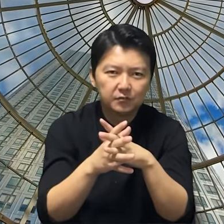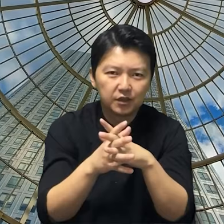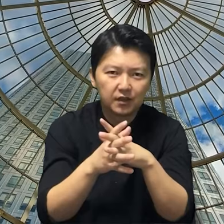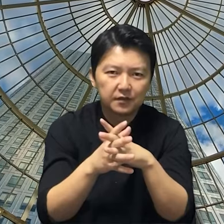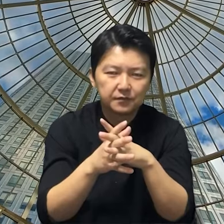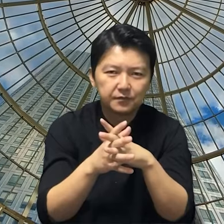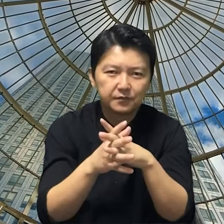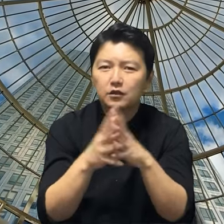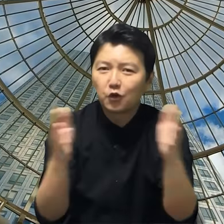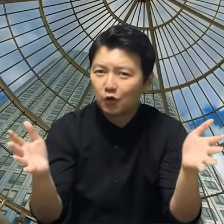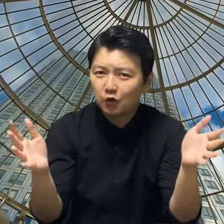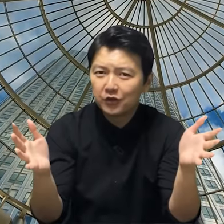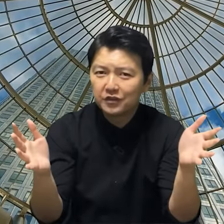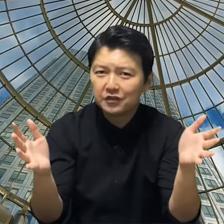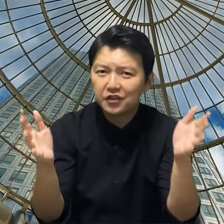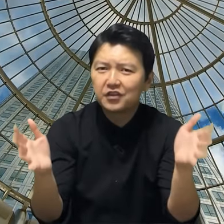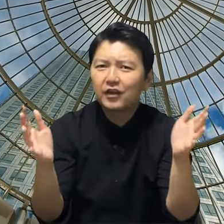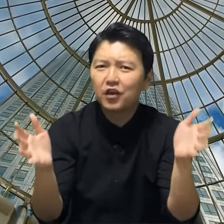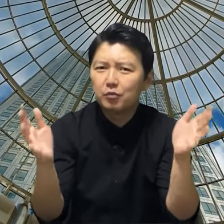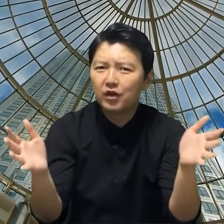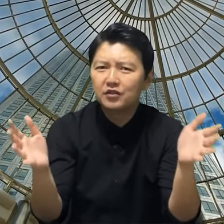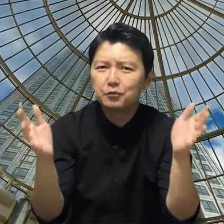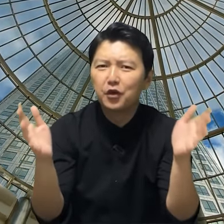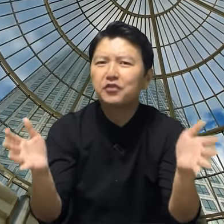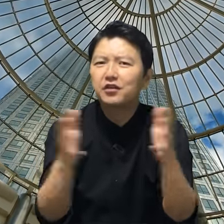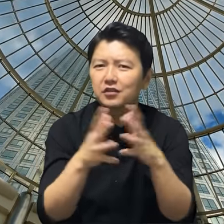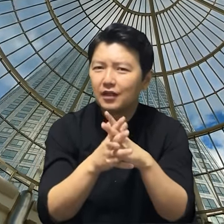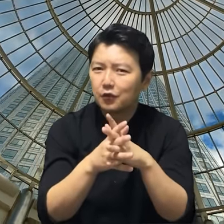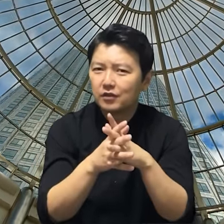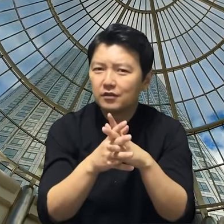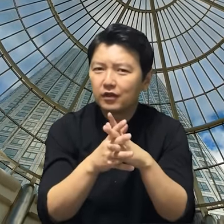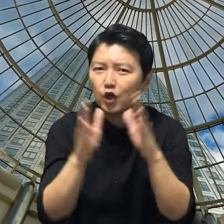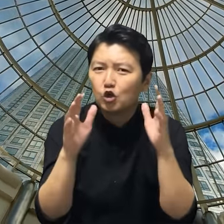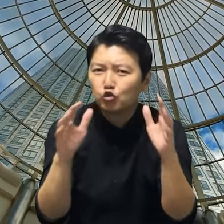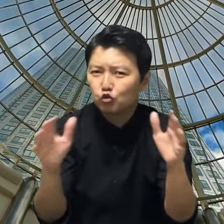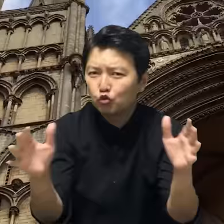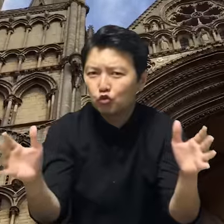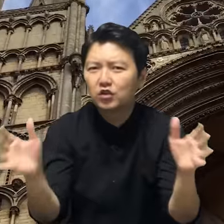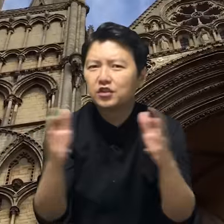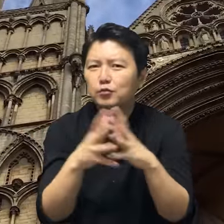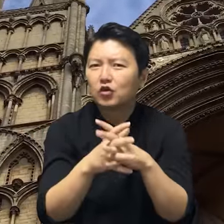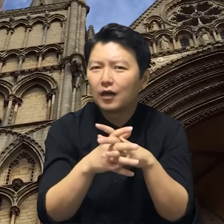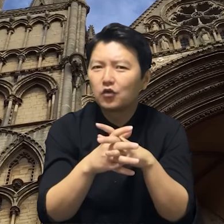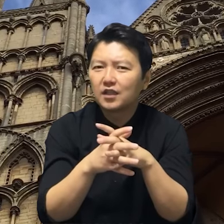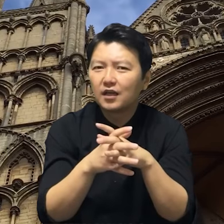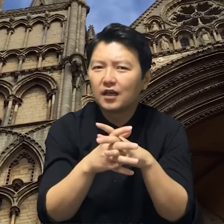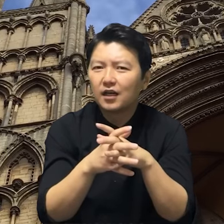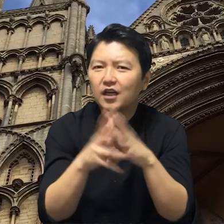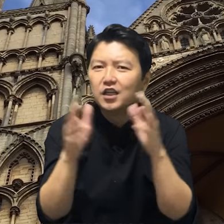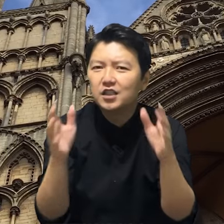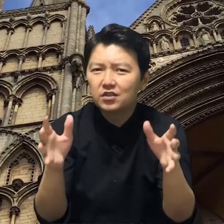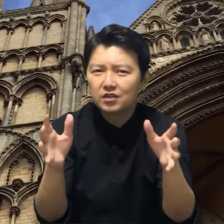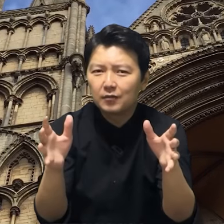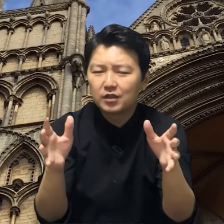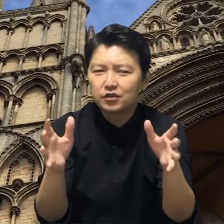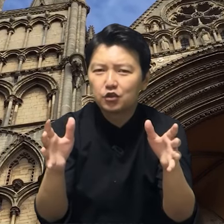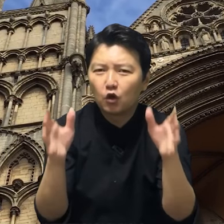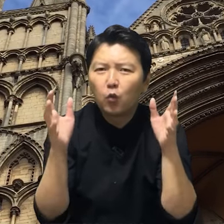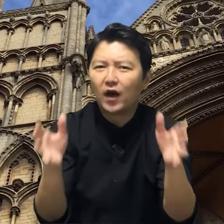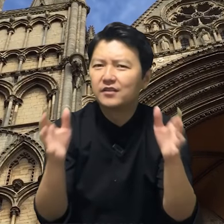생각합니다. 선홍루는 이때 데뷔한 지 몇 년이나 됐는데 쭉 뜨지 못하고 있다가 이 드라마를 찍고